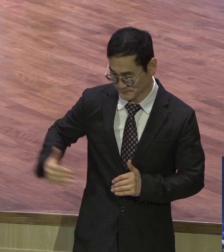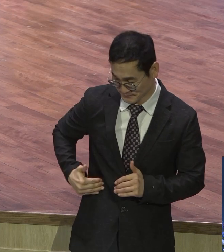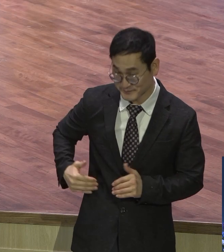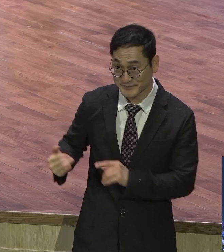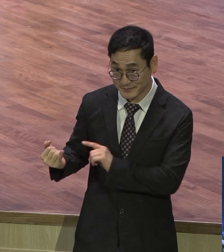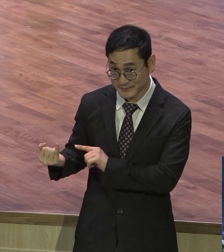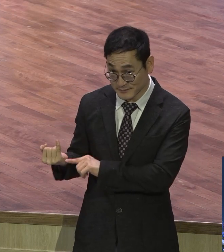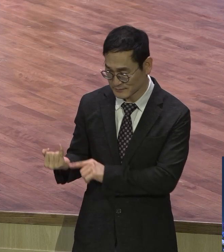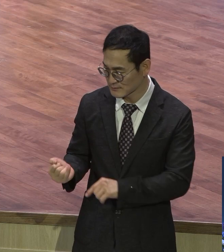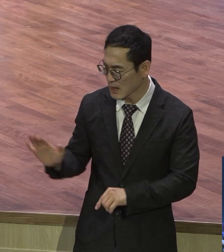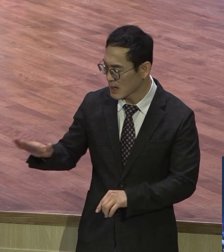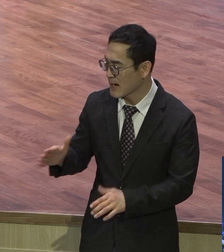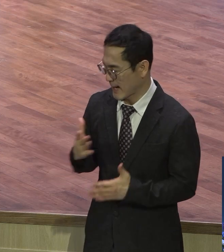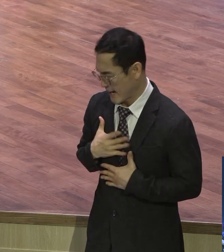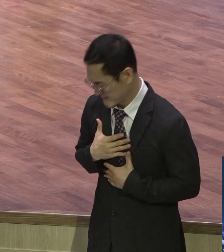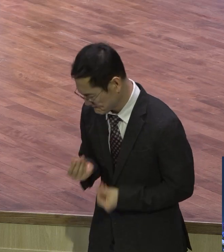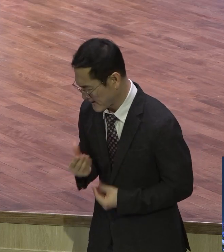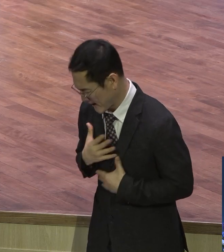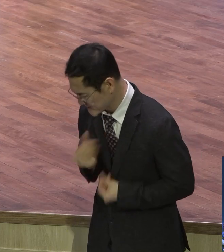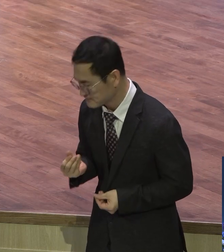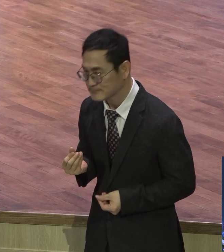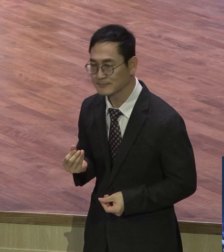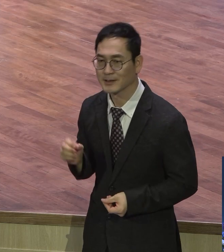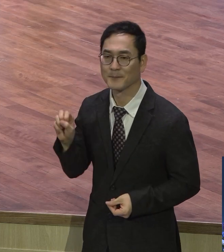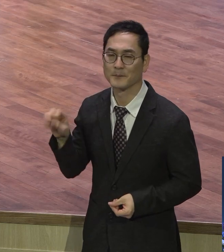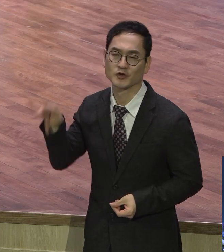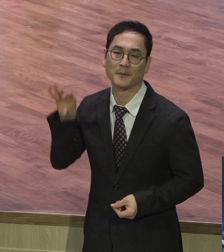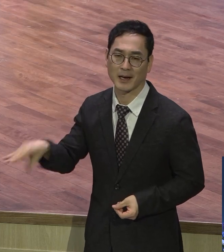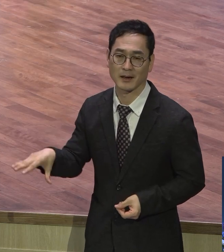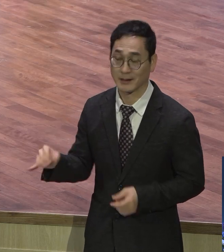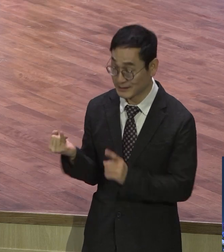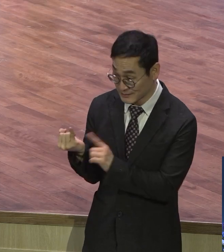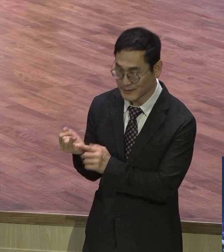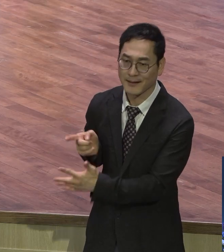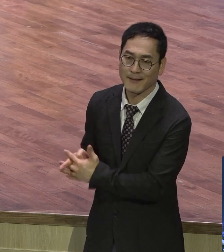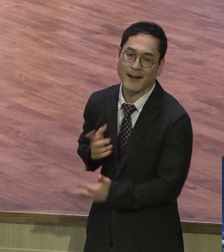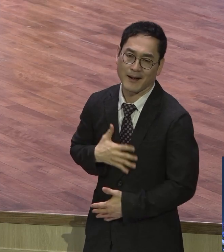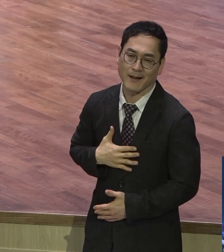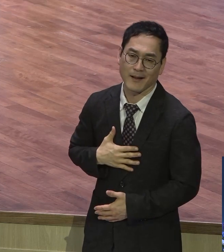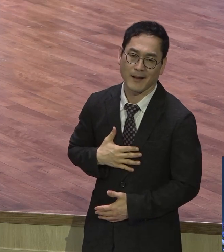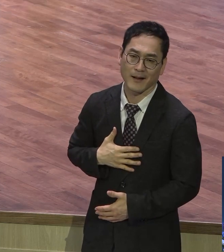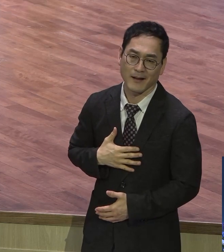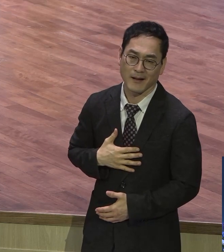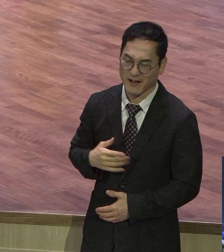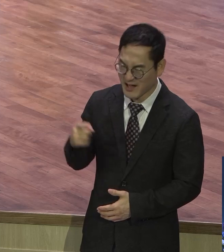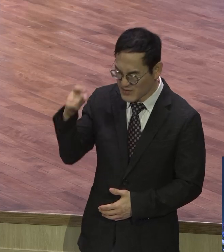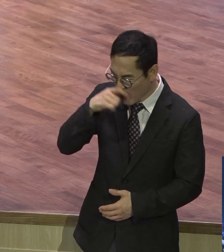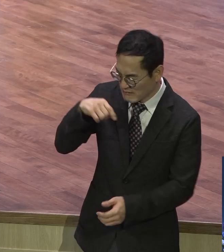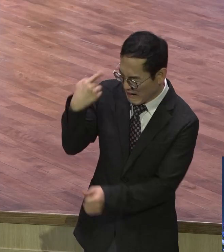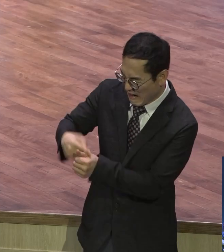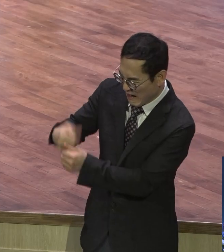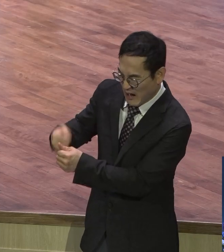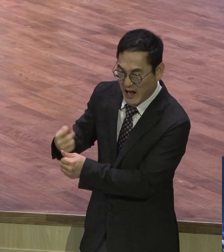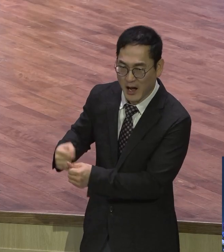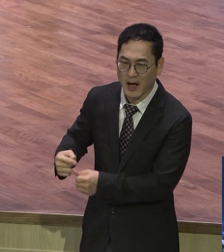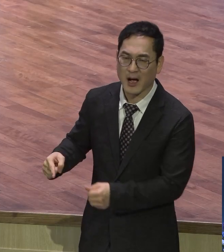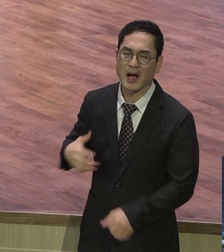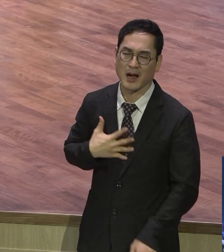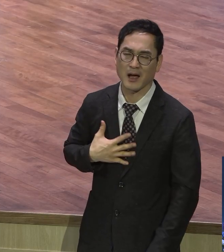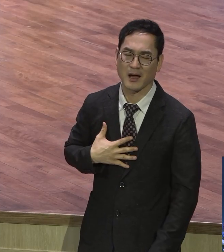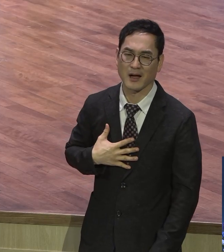예수님께서 예수님께서 예수님께서 예수님께 가까이